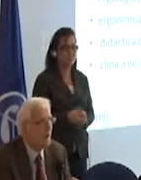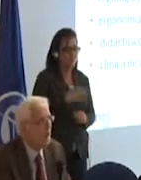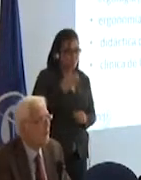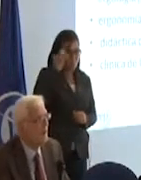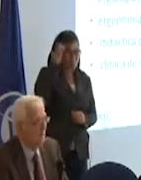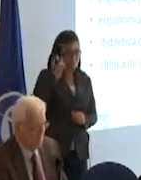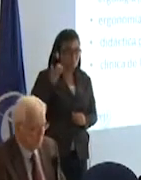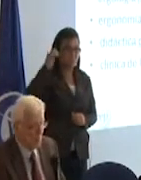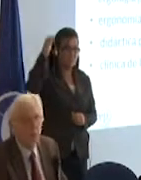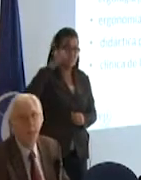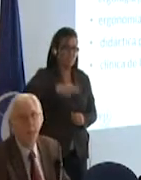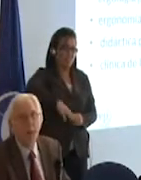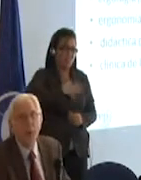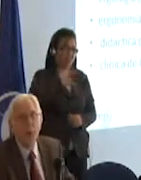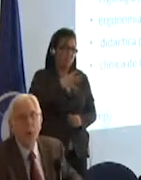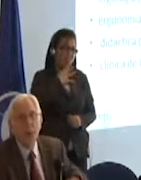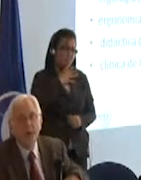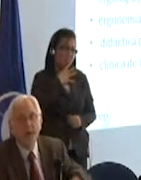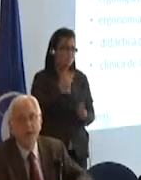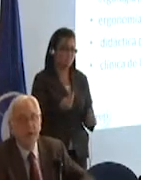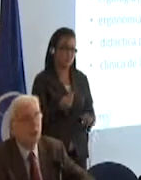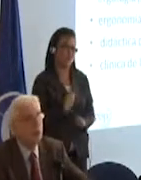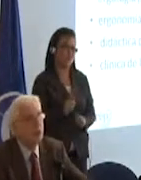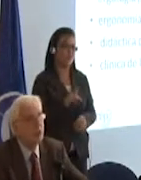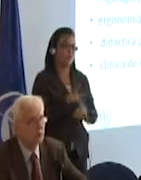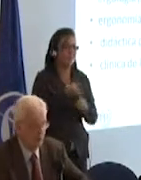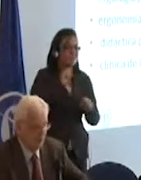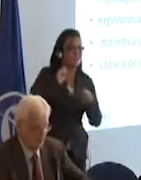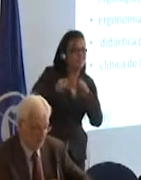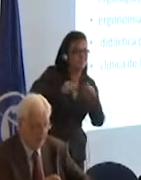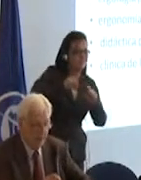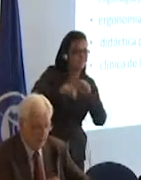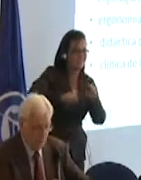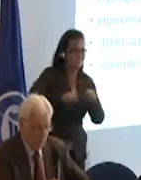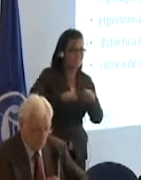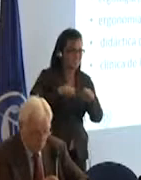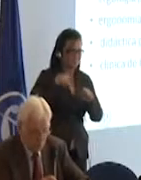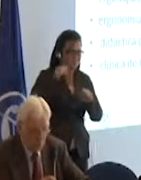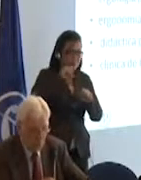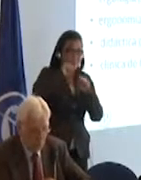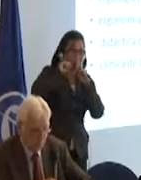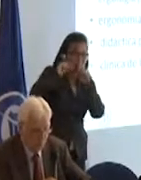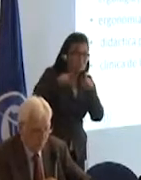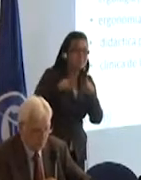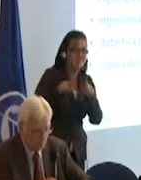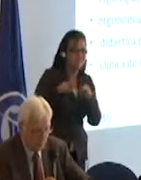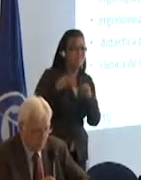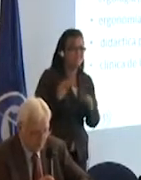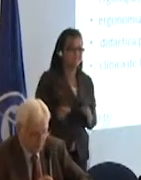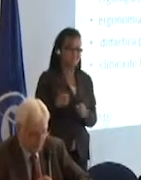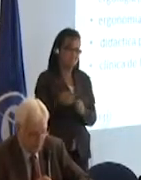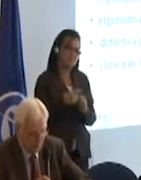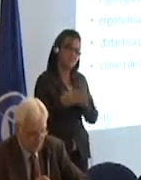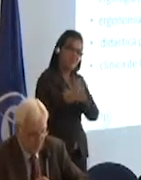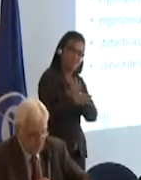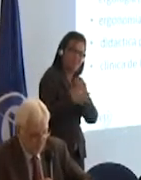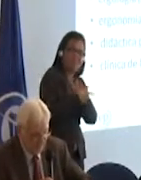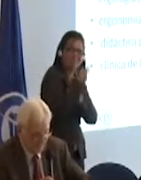mucho y toca interrogarlos. Y cuando se les pregunta, pues son capaces de hablar con mucho